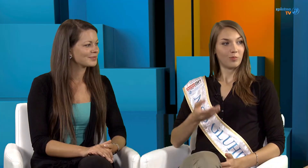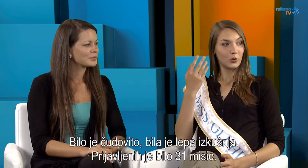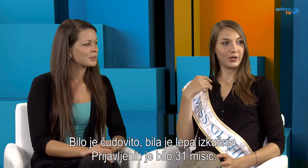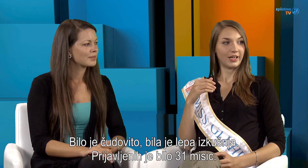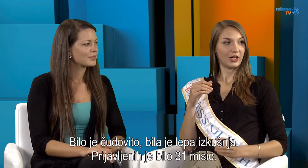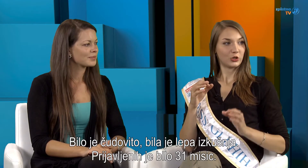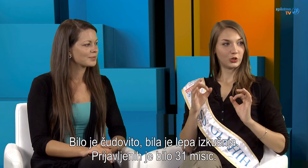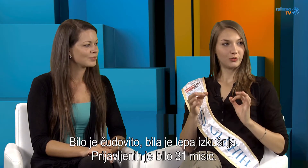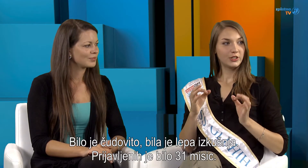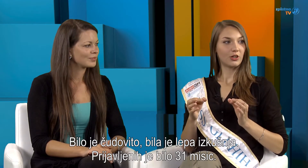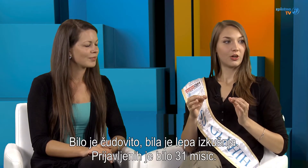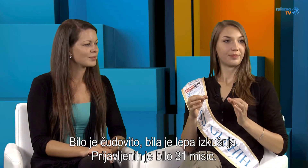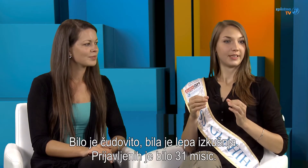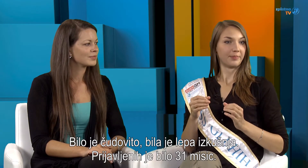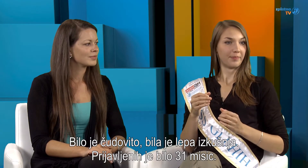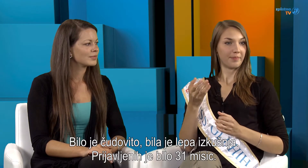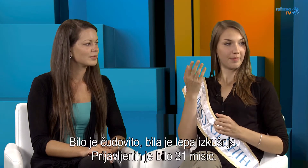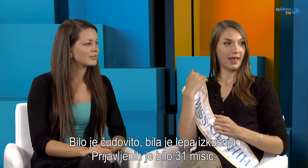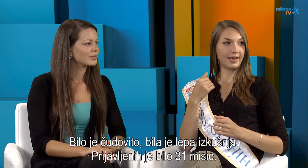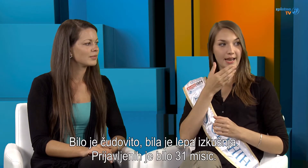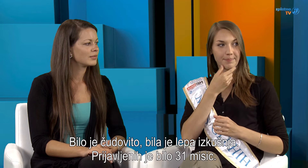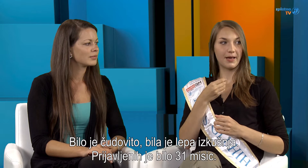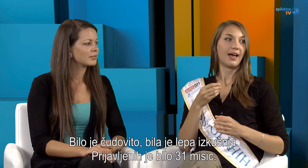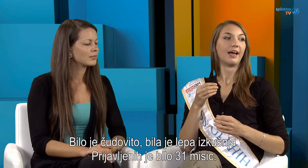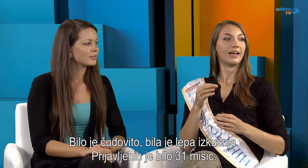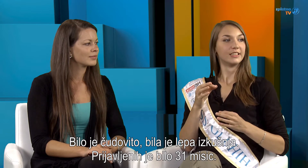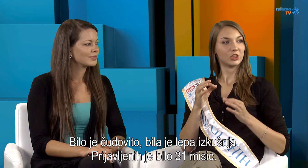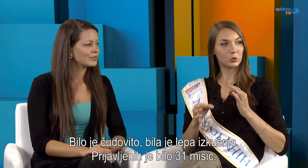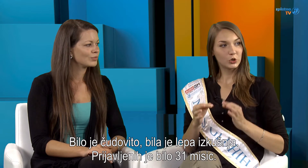Bilo je čudovito in bila je lepa izkušnja.